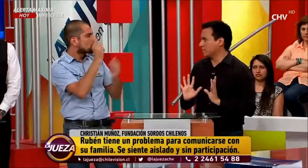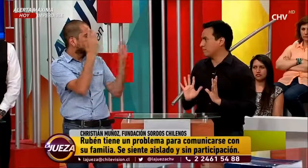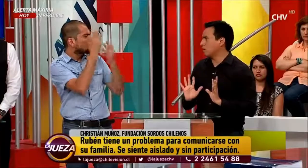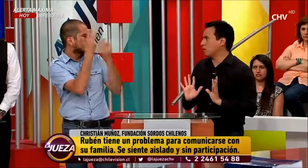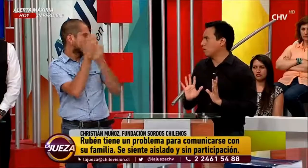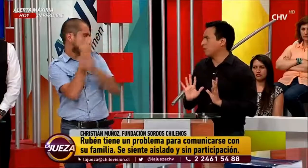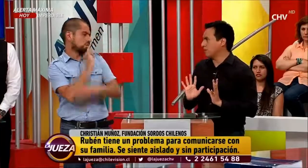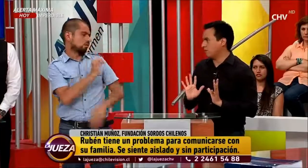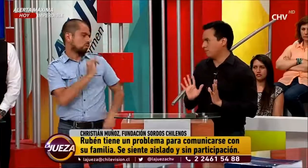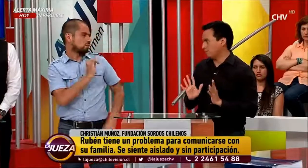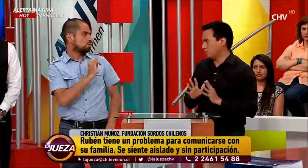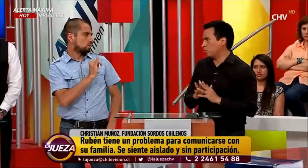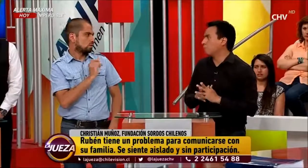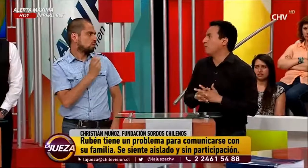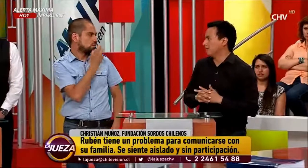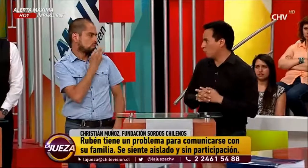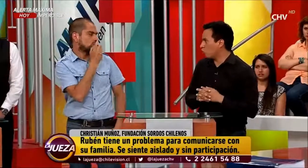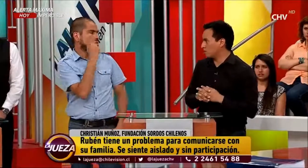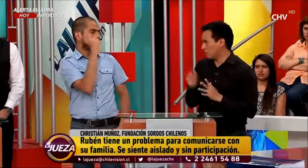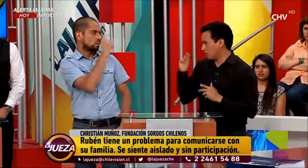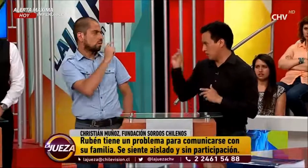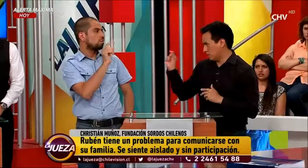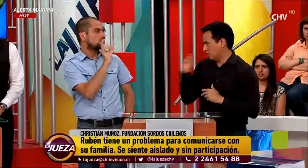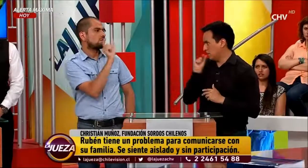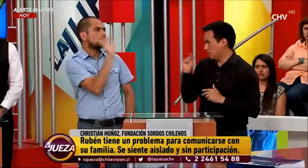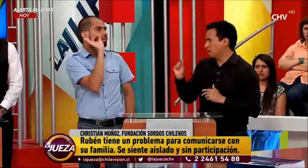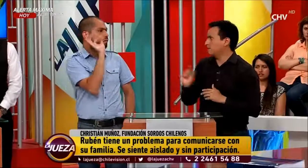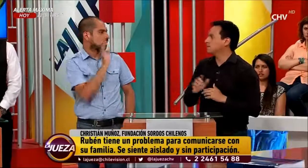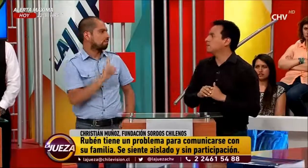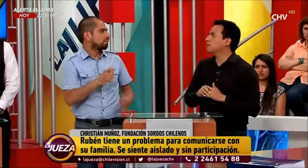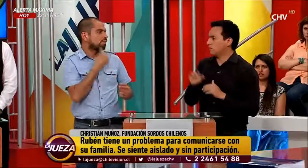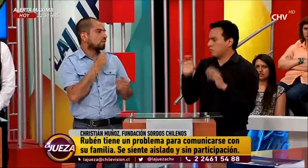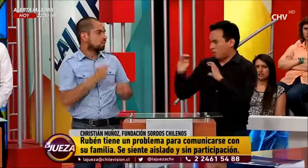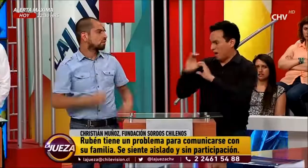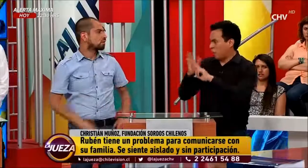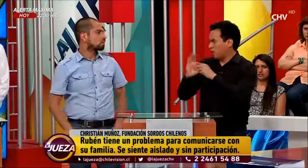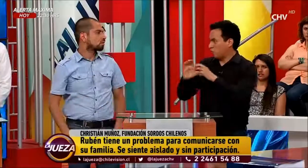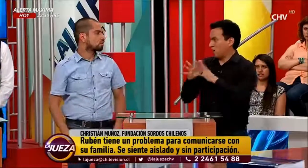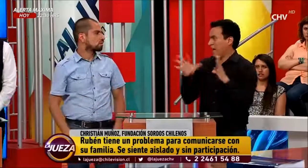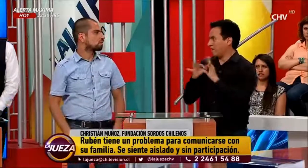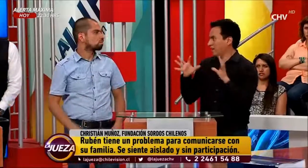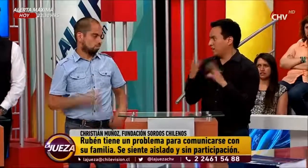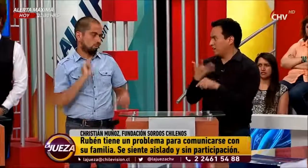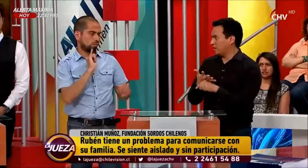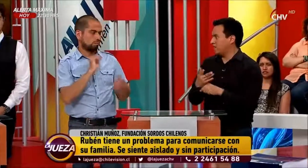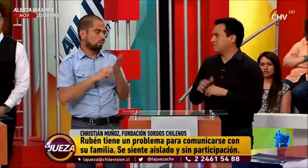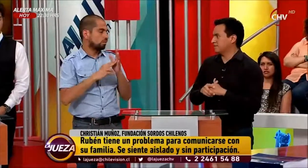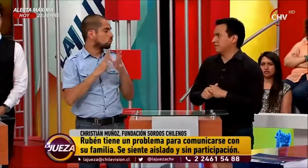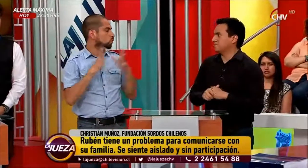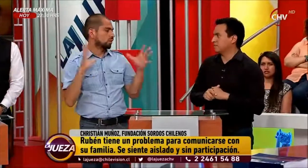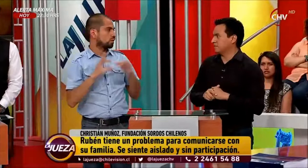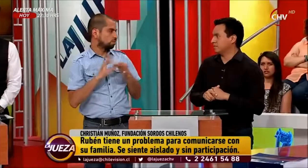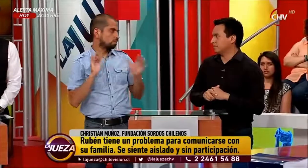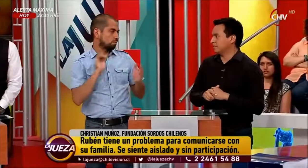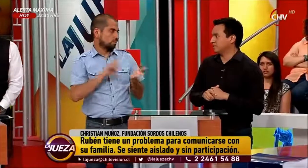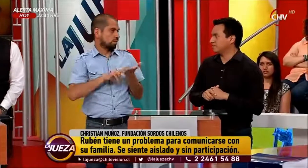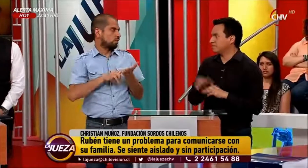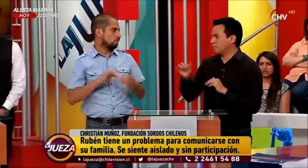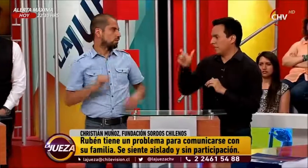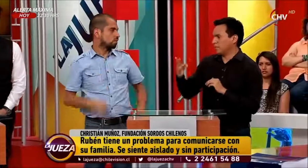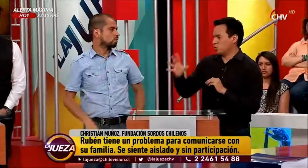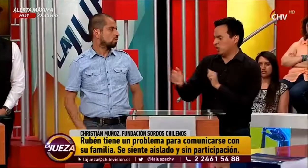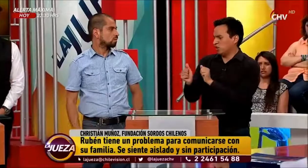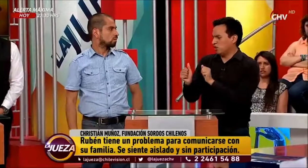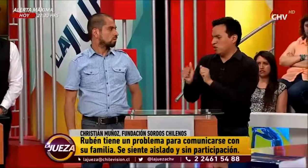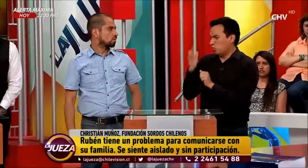confundir también con alguna palabra, pero palabras cortas solamente. O hay un problema de comunicación grave entonces. Si las únicas personas que están cerca de él